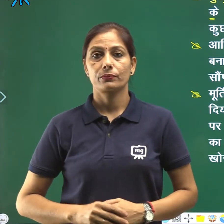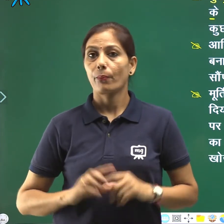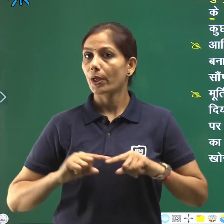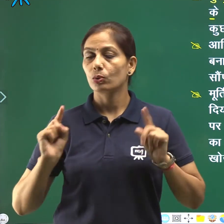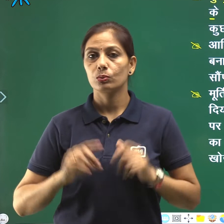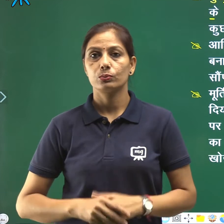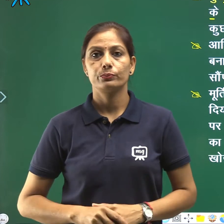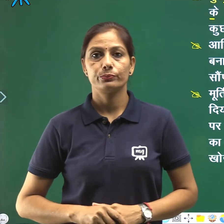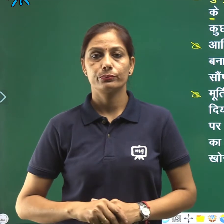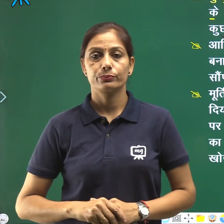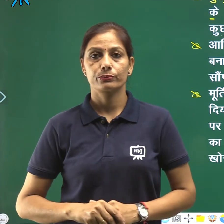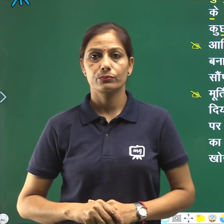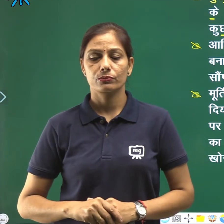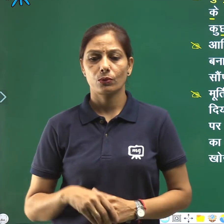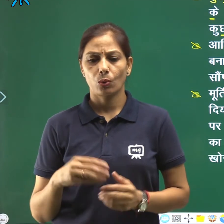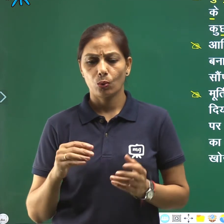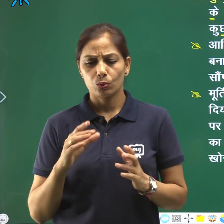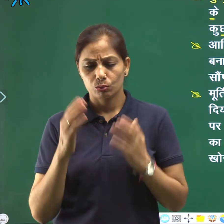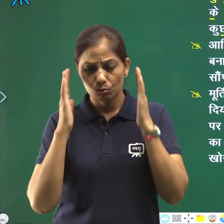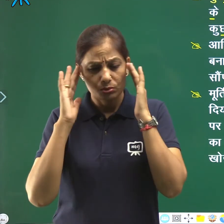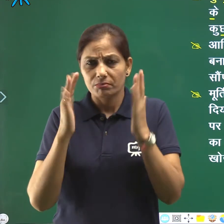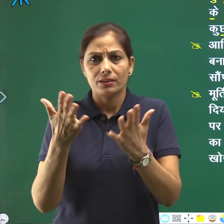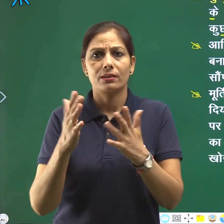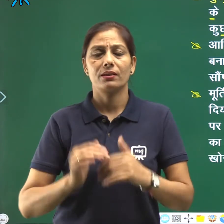परंतु कुछ पता न लग सका